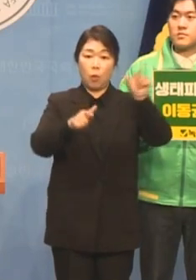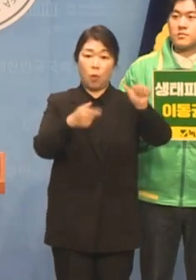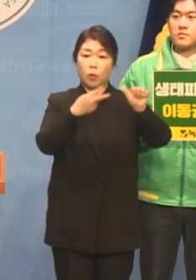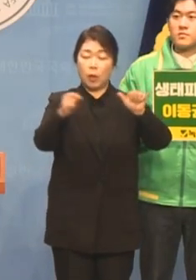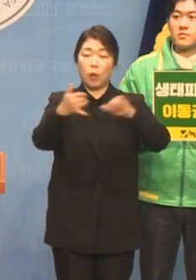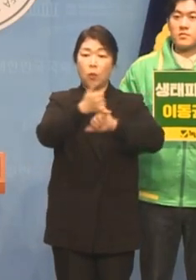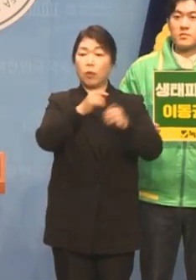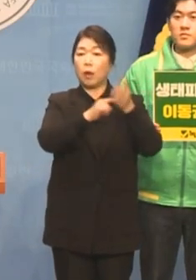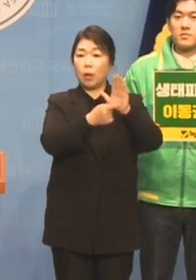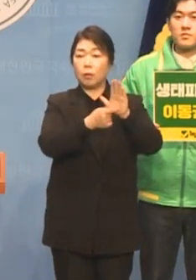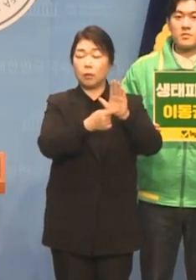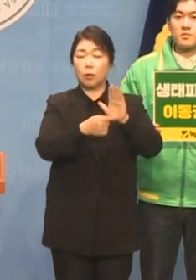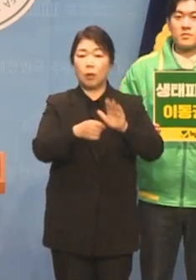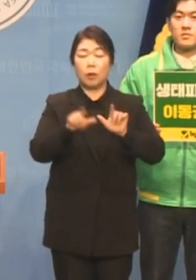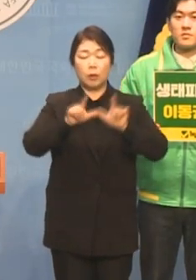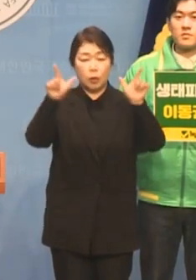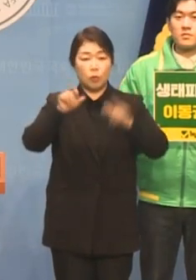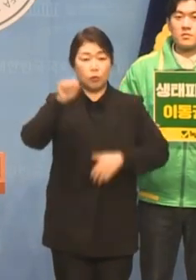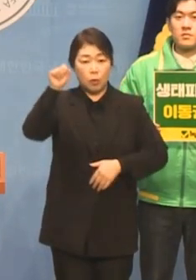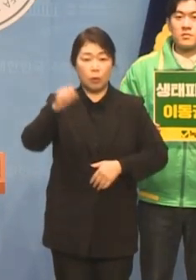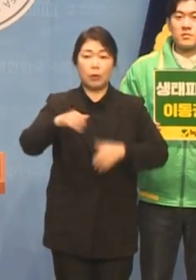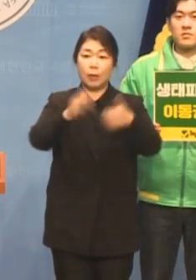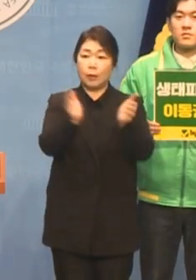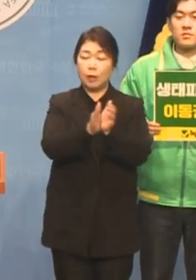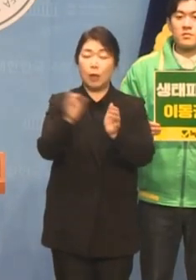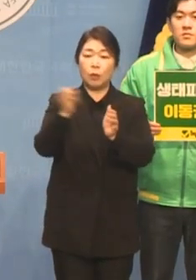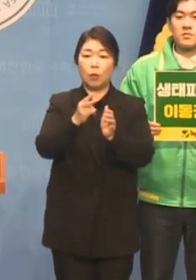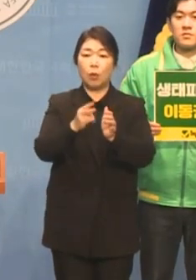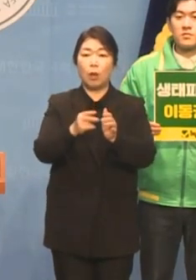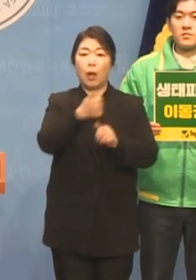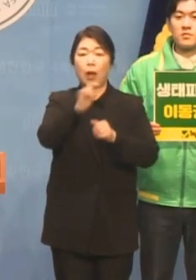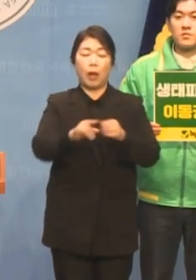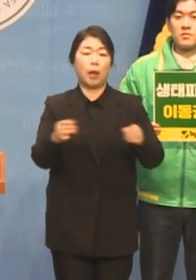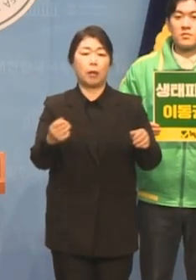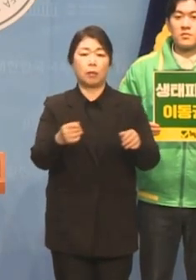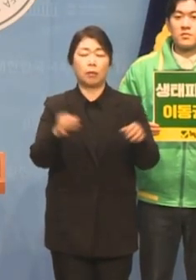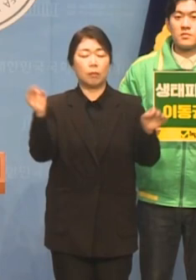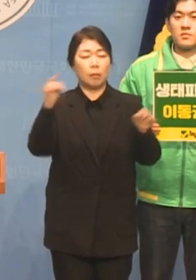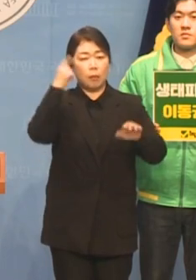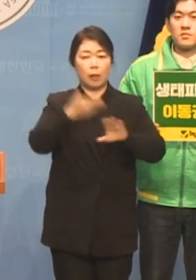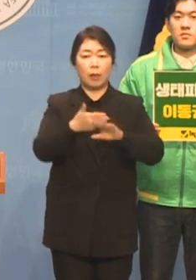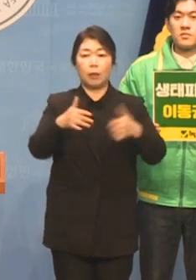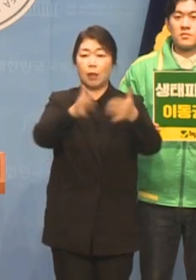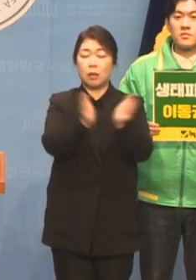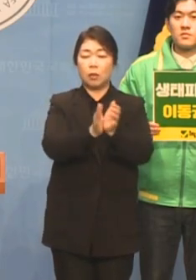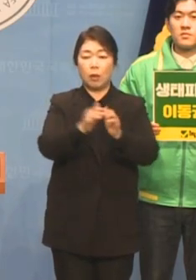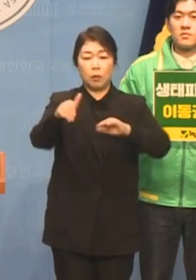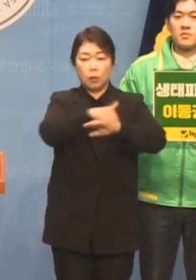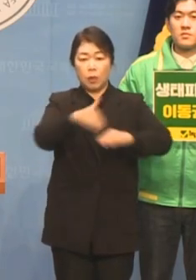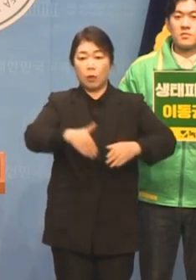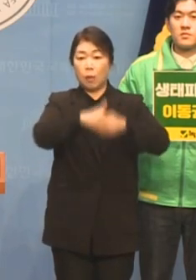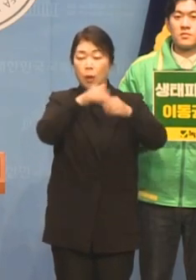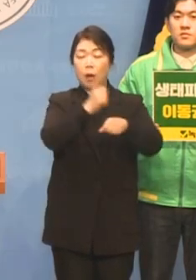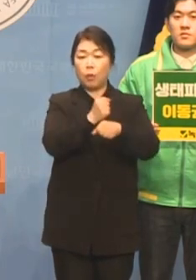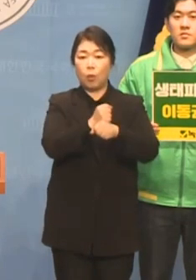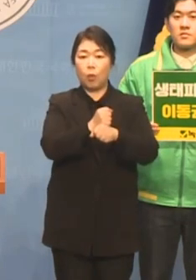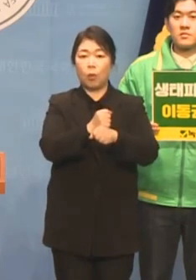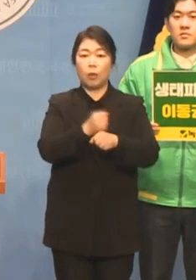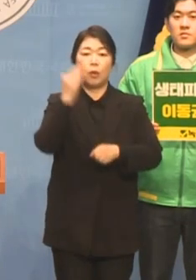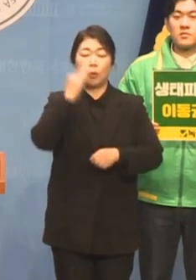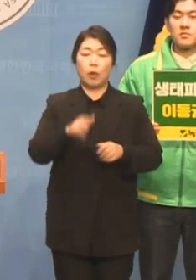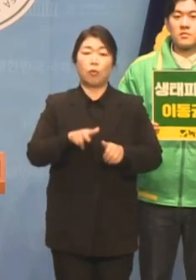고 기운동 기후 운동 단체 탈핵 단체와 정책 협약식을 갖고 녹색 후보로서 기후위기